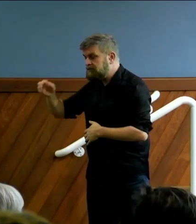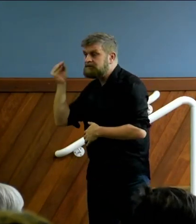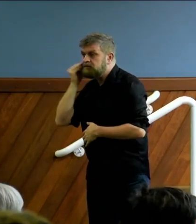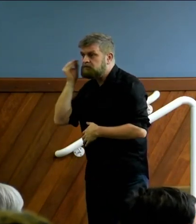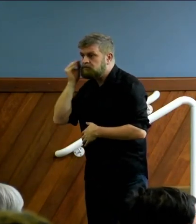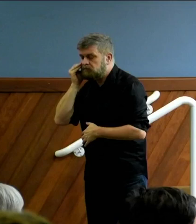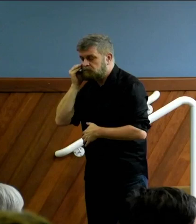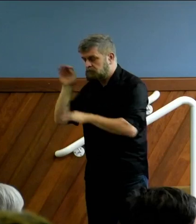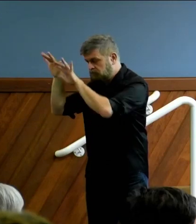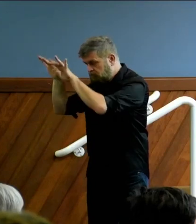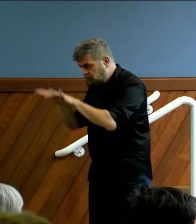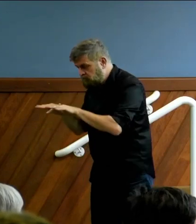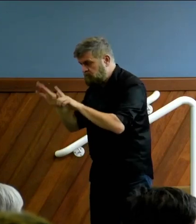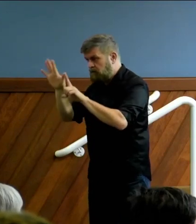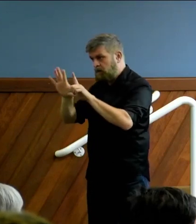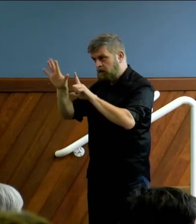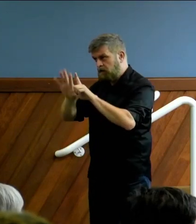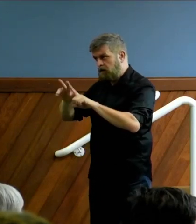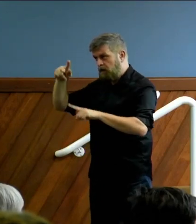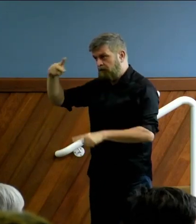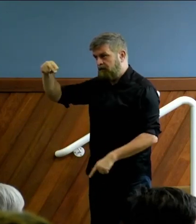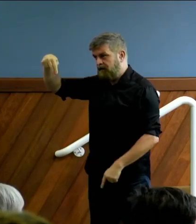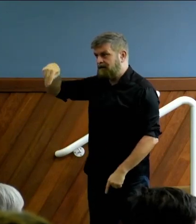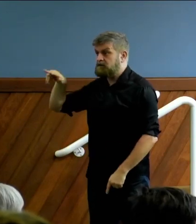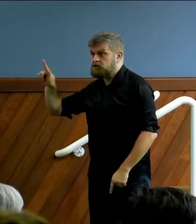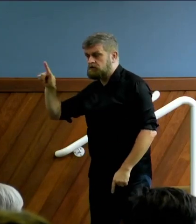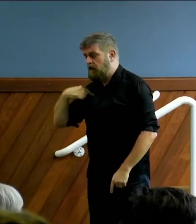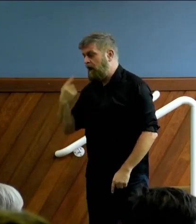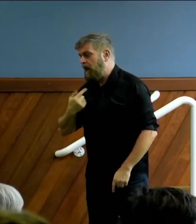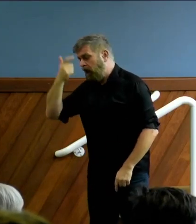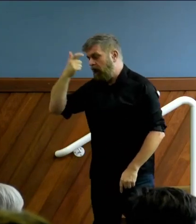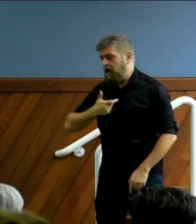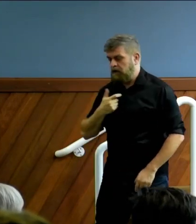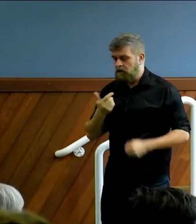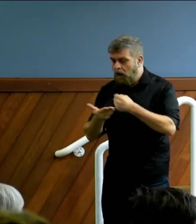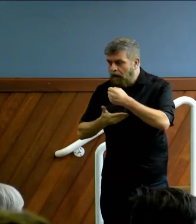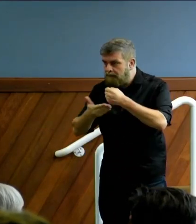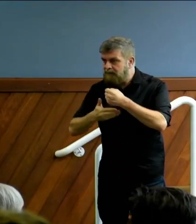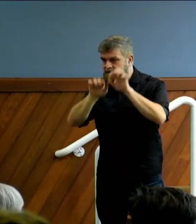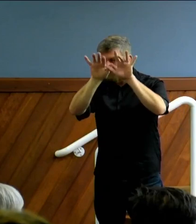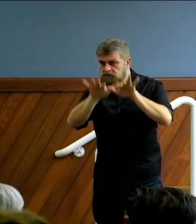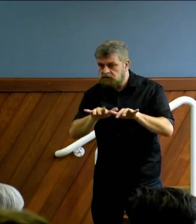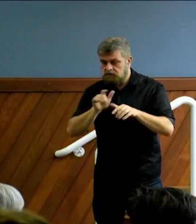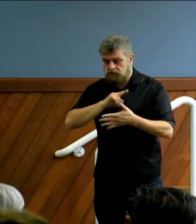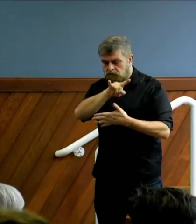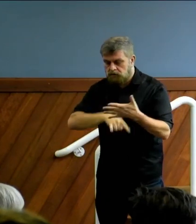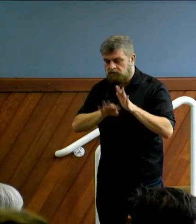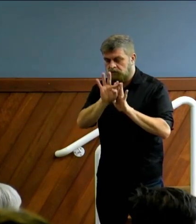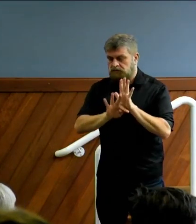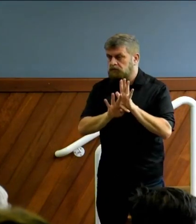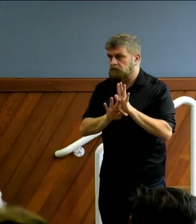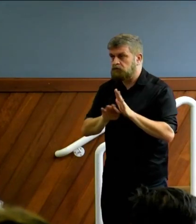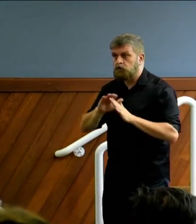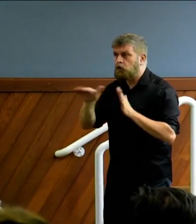na digitalização de imagens em PNG. Ah, mas eu vou digitalizar minhas matrizes, por exemplo, de documentação textual, tudo